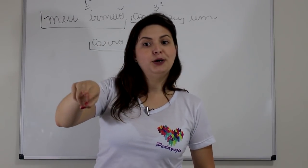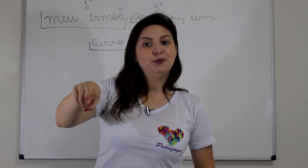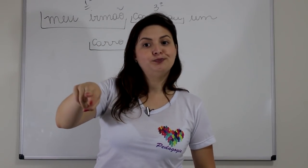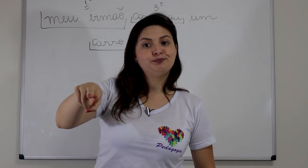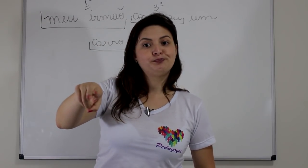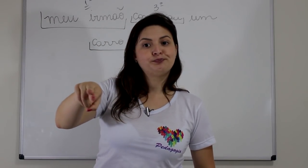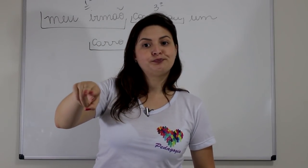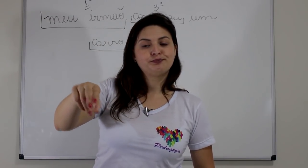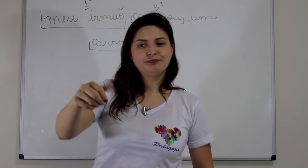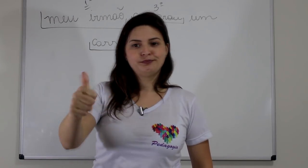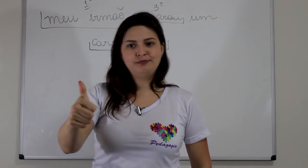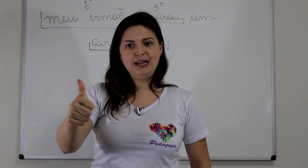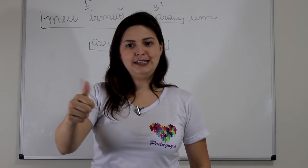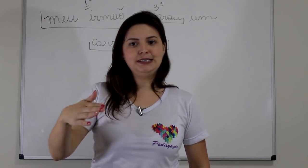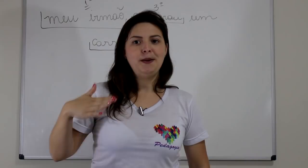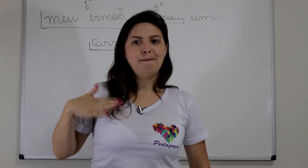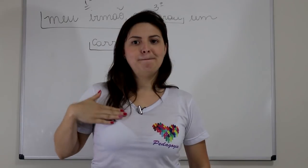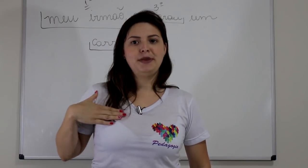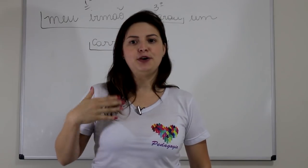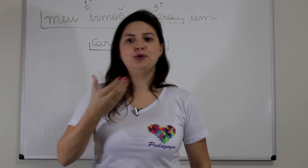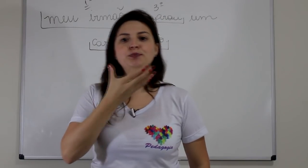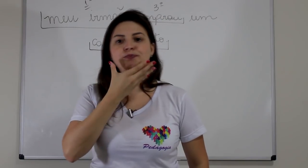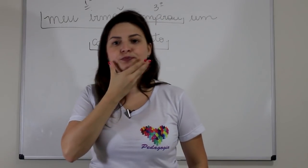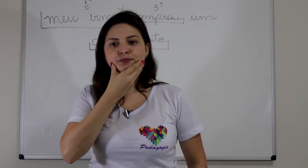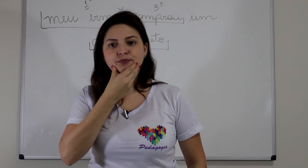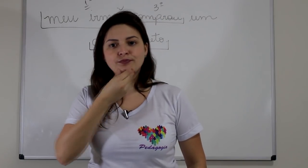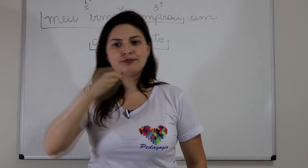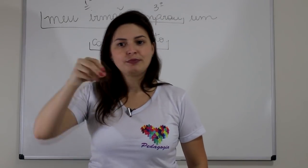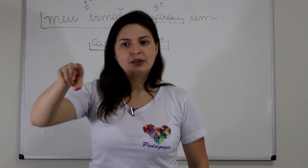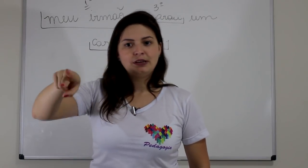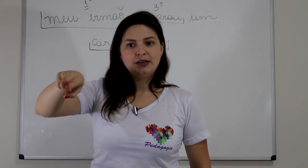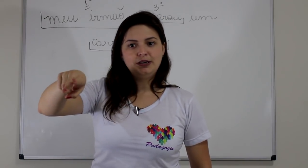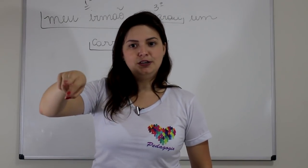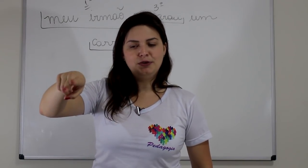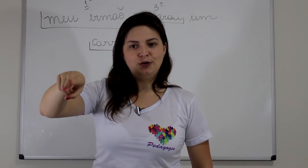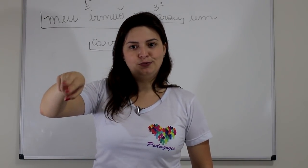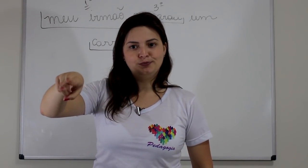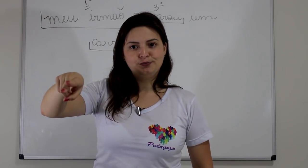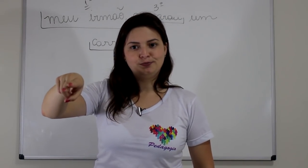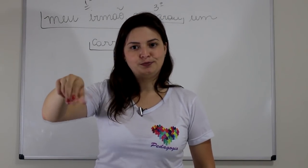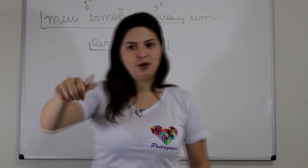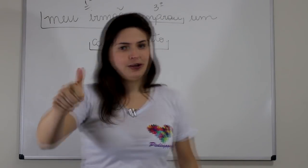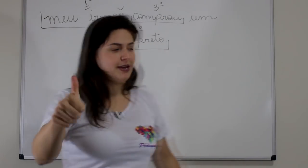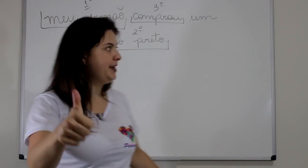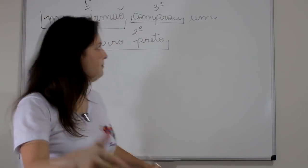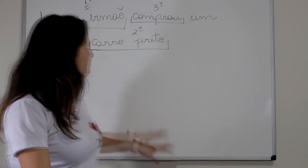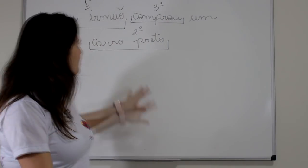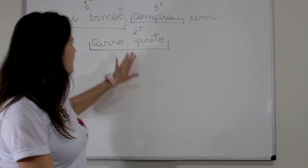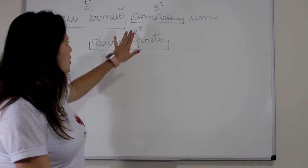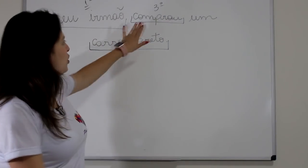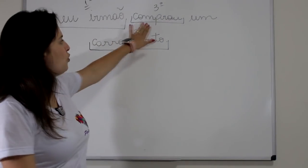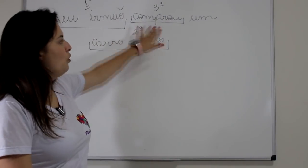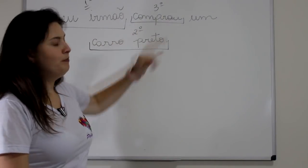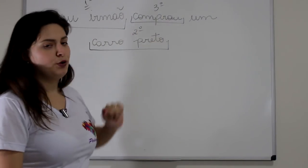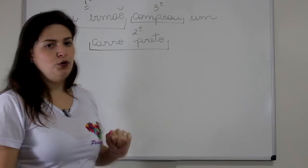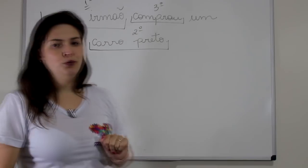irmão, beleza? Meu irmão, ok?